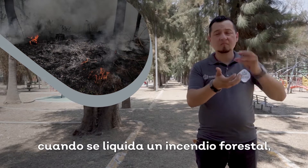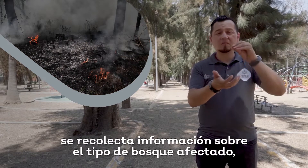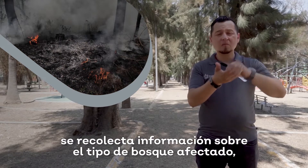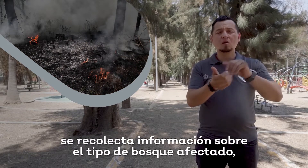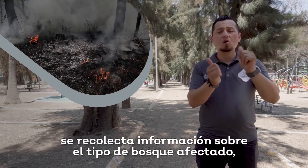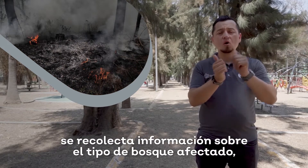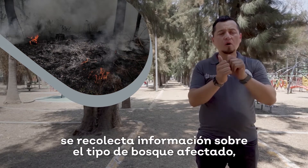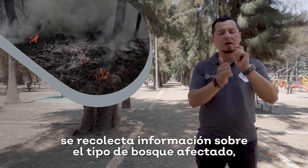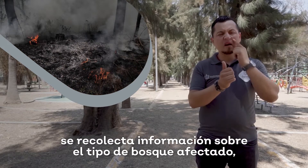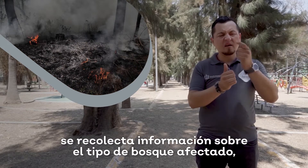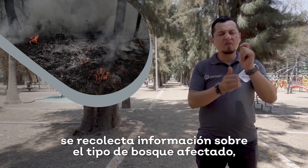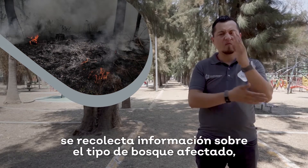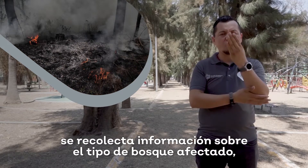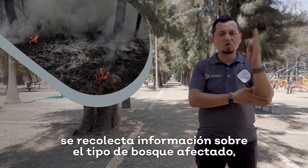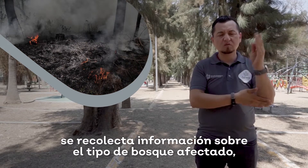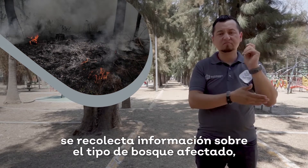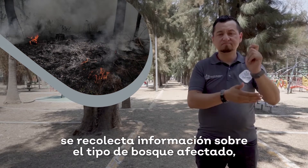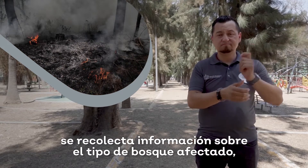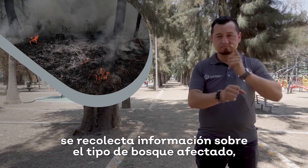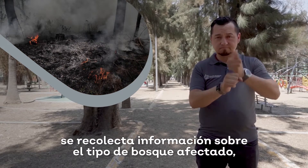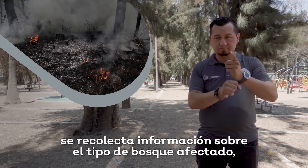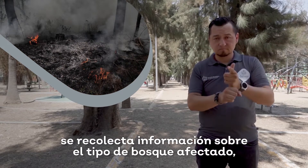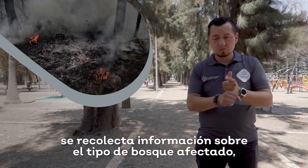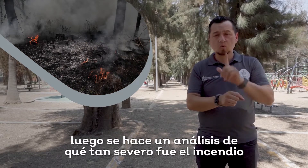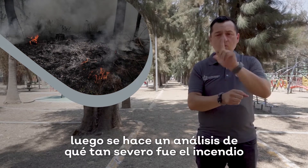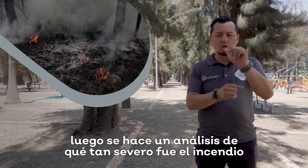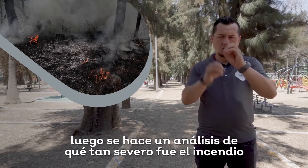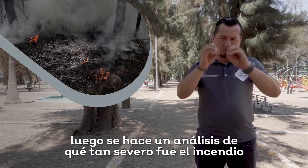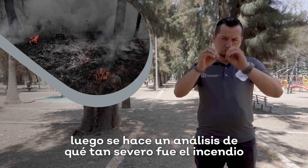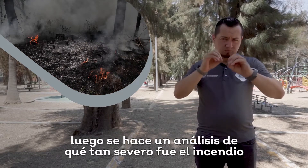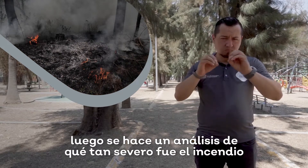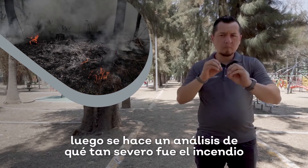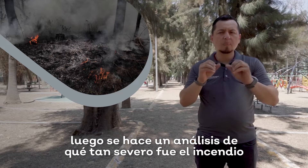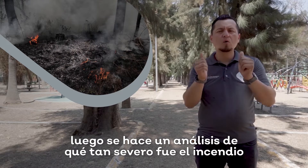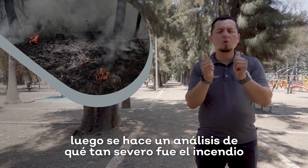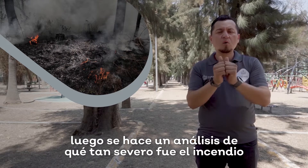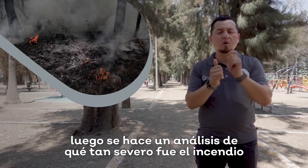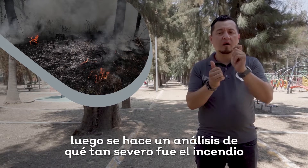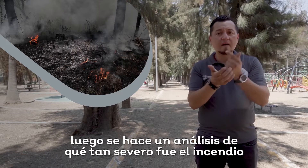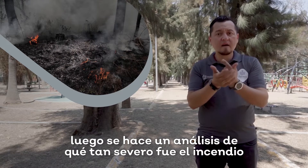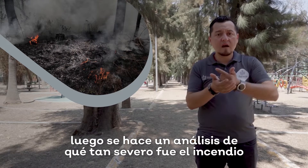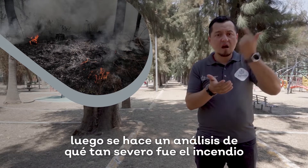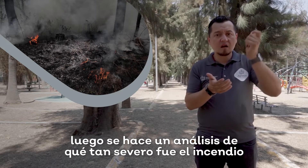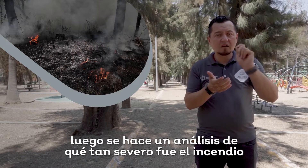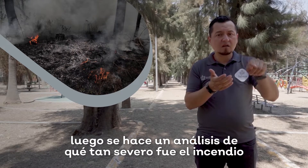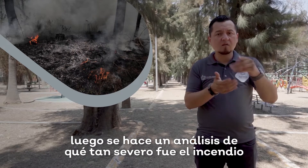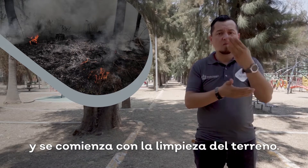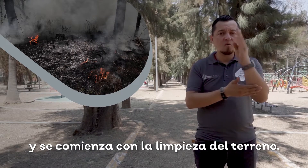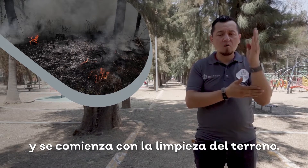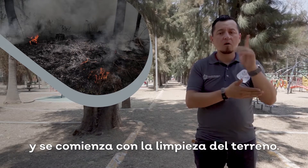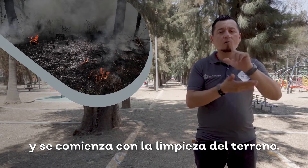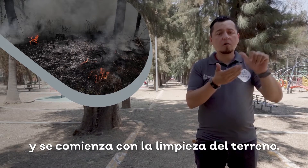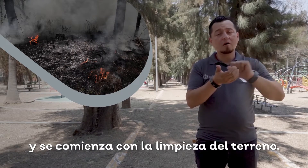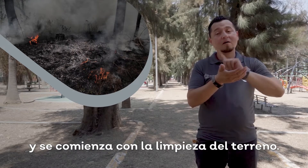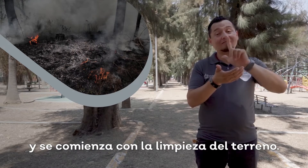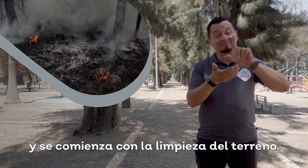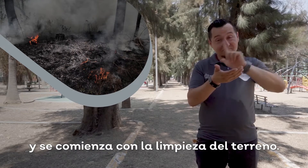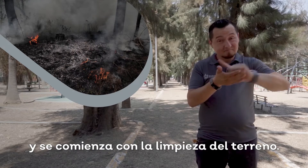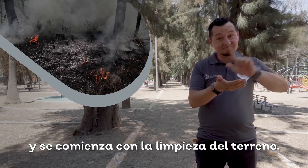se recolecta información sobre el tipo de bosque afectado. Luego se hace un análisis de qué tan severo fue el incendio y se comienza con la limpieza del